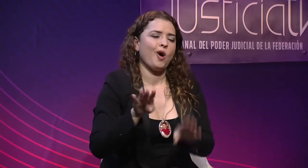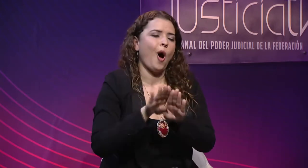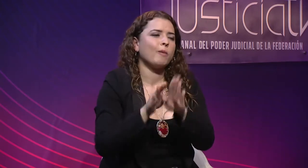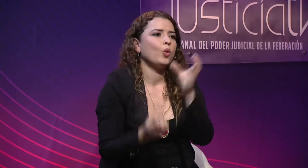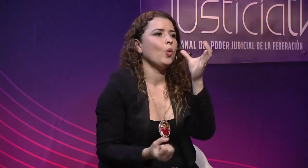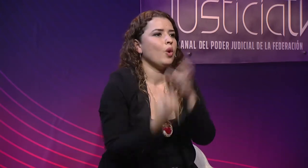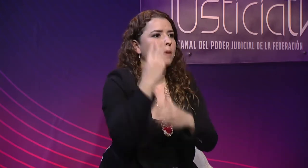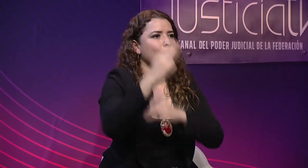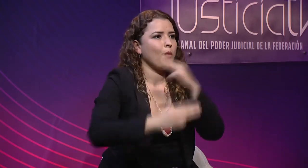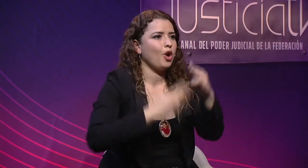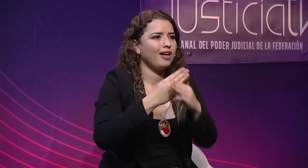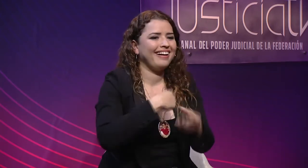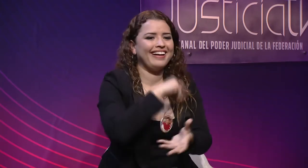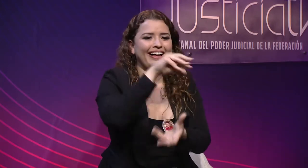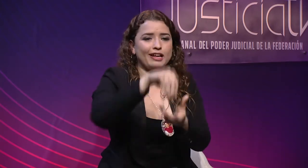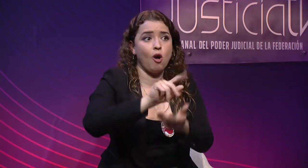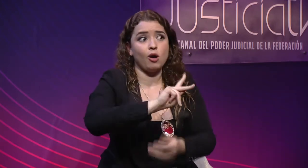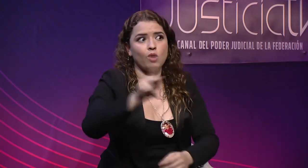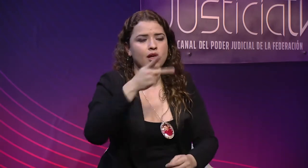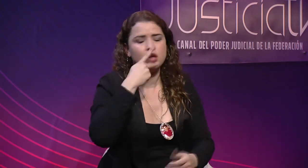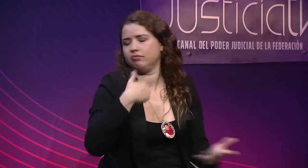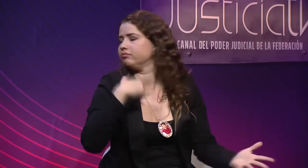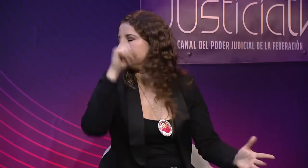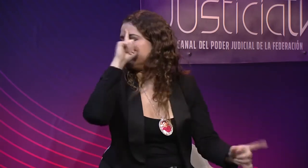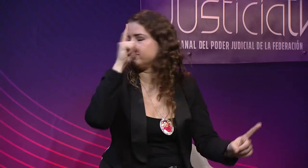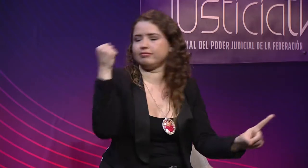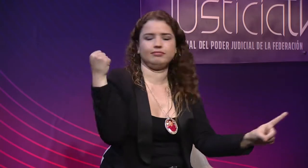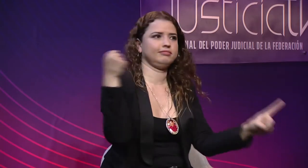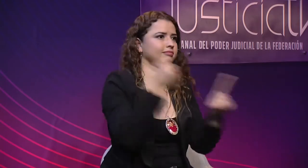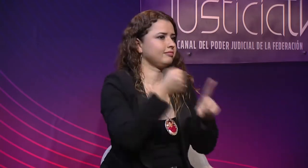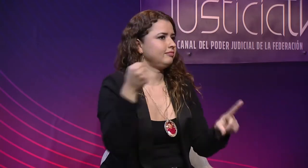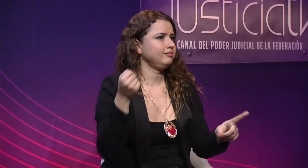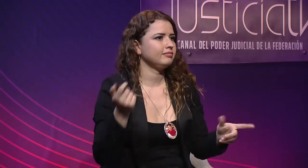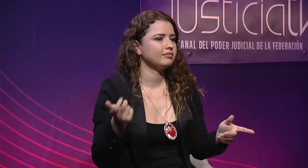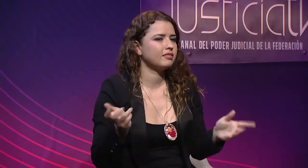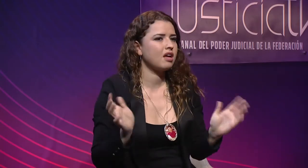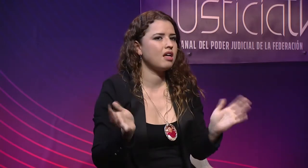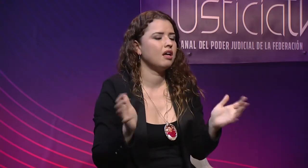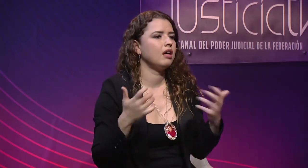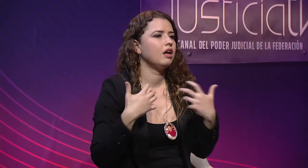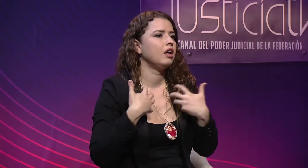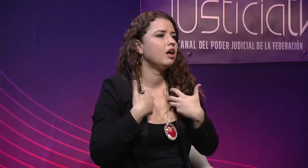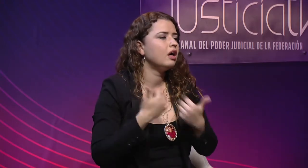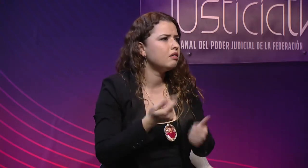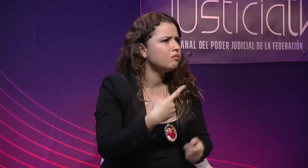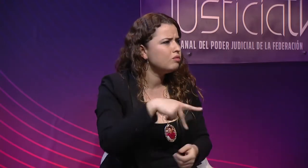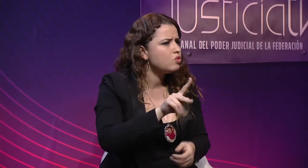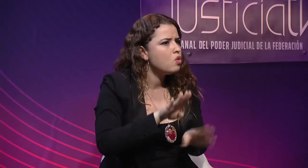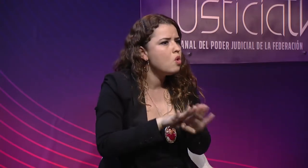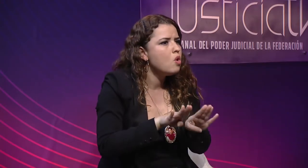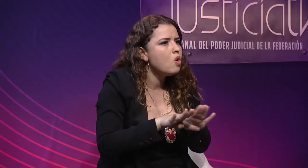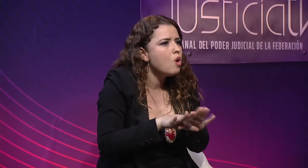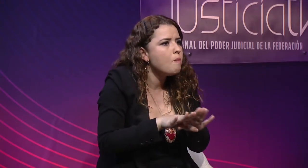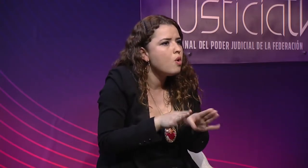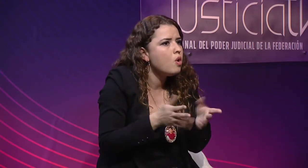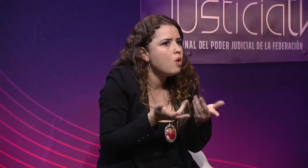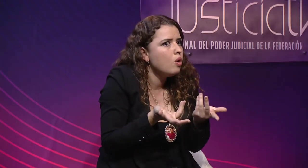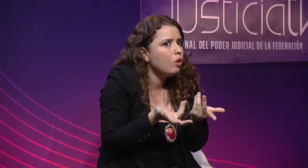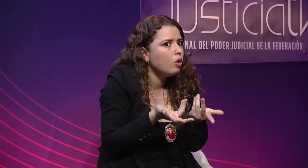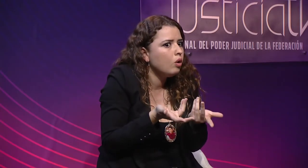pertenezco a una comunidad donde hablan lengua de señas, ¿no? Cuando me incluyeron con los oyentes, para mí fue un golpe de realidad. Y bueno,